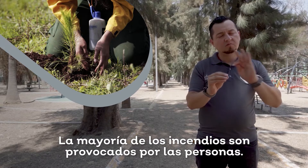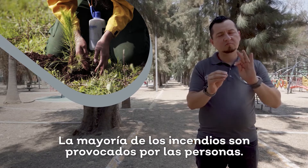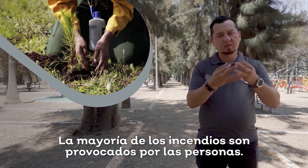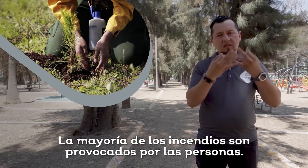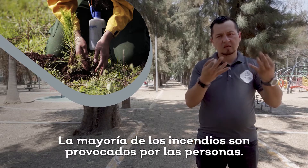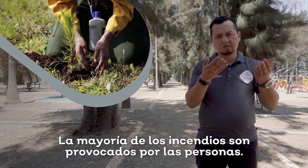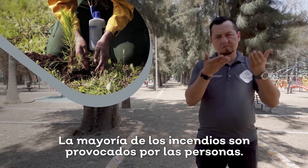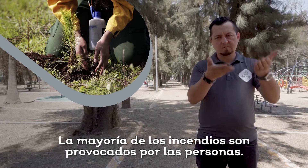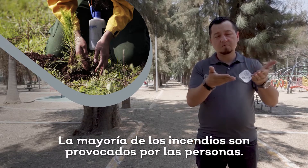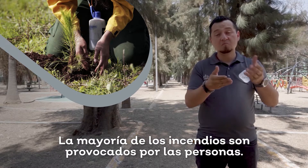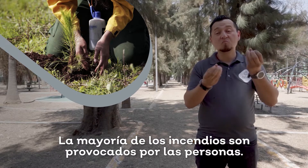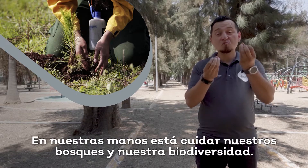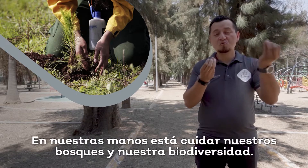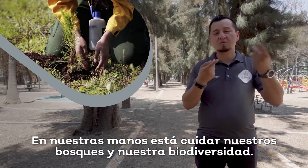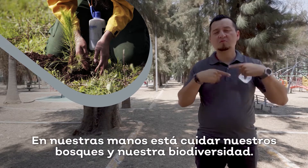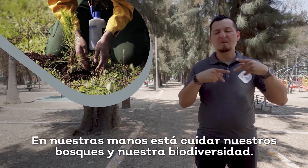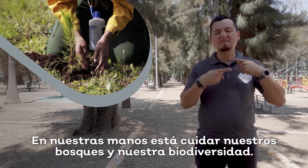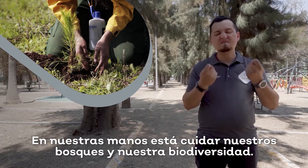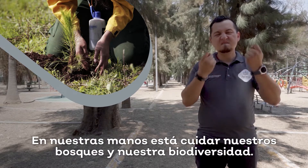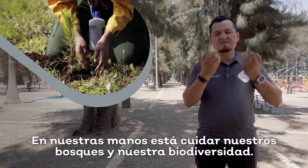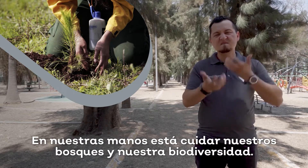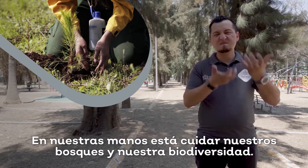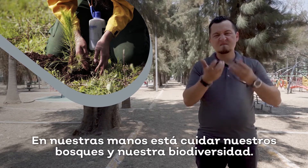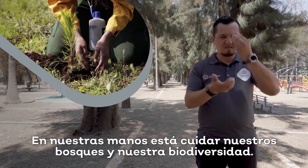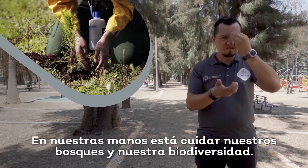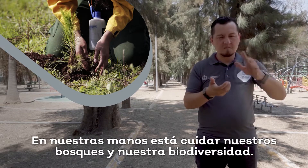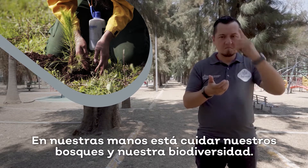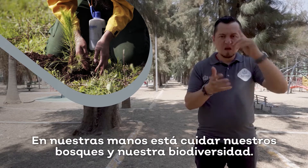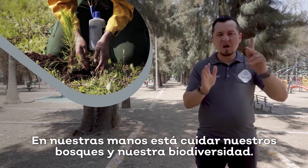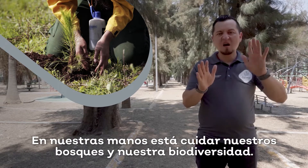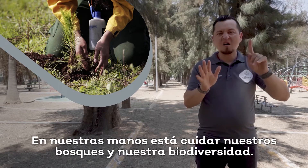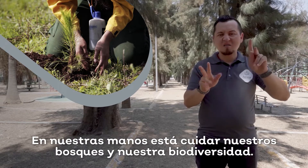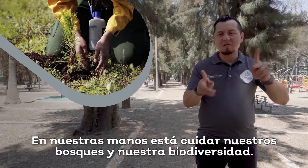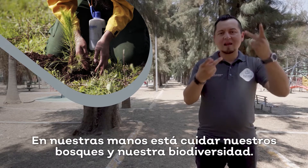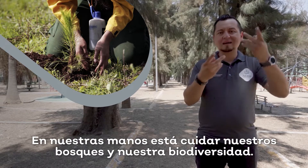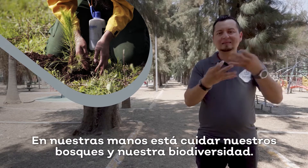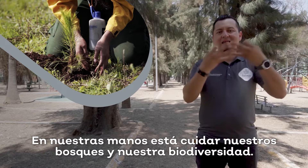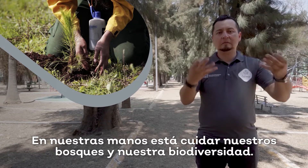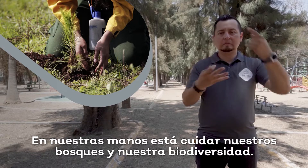provocados por las personas. En nuestras manos está cuidar nuestros bosques y nuestra biodiversidad.